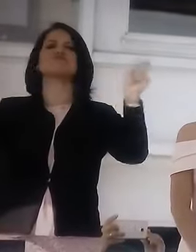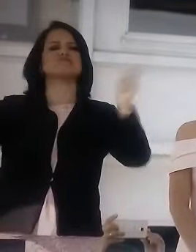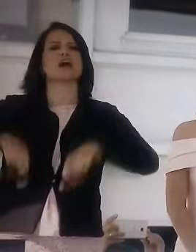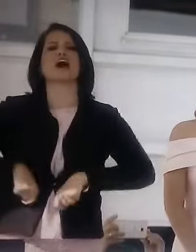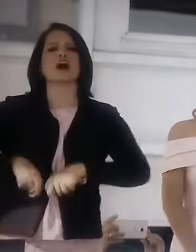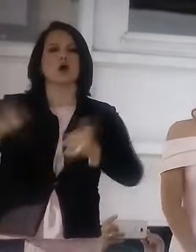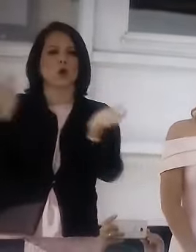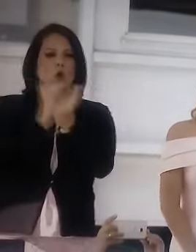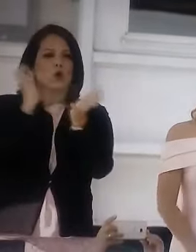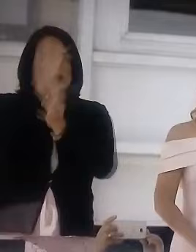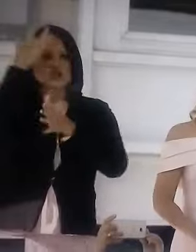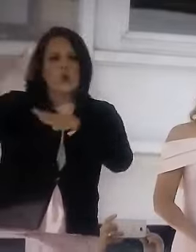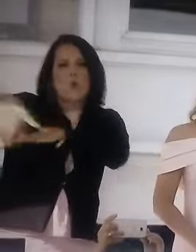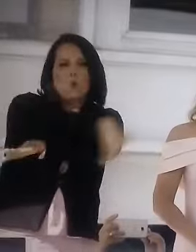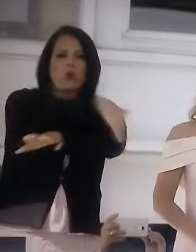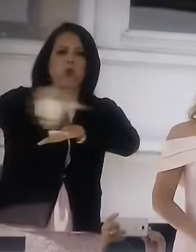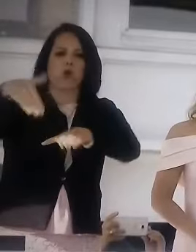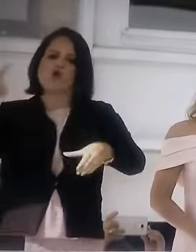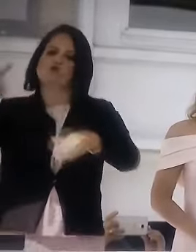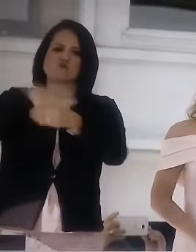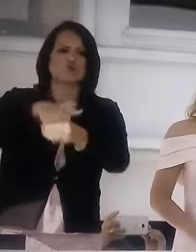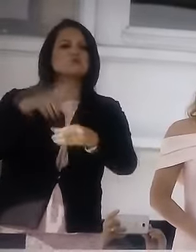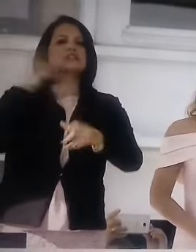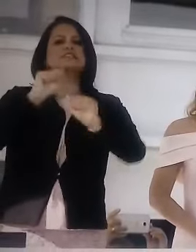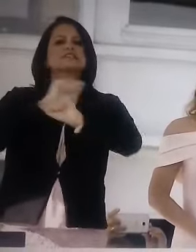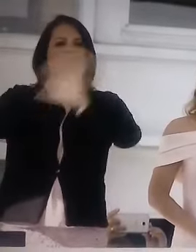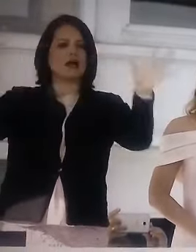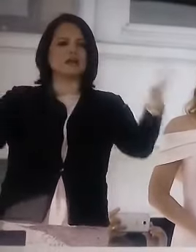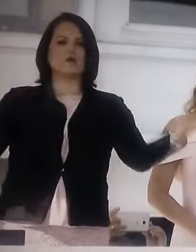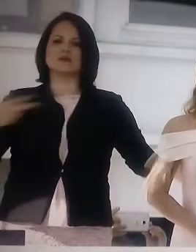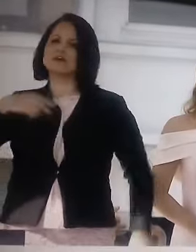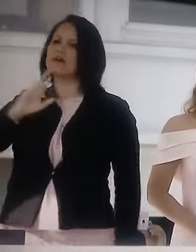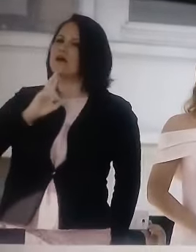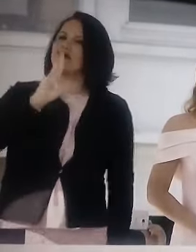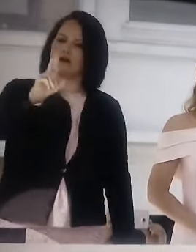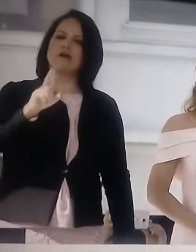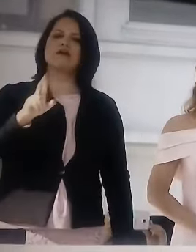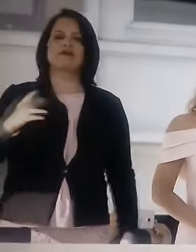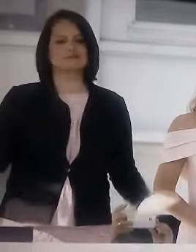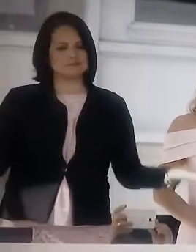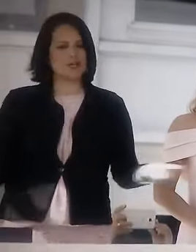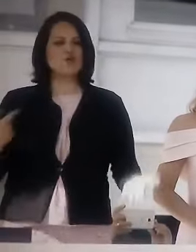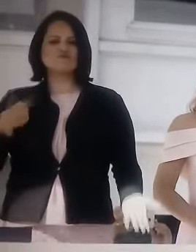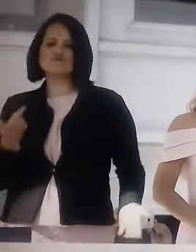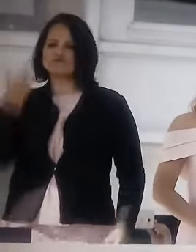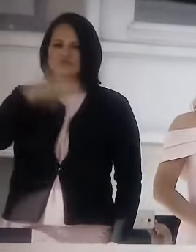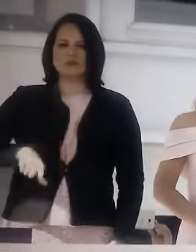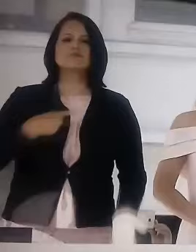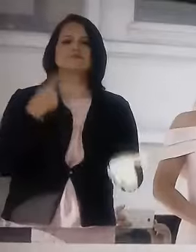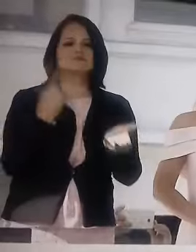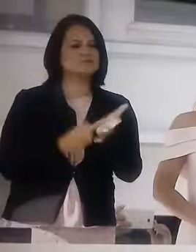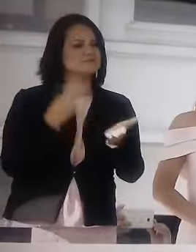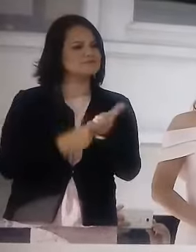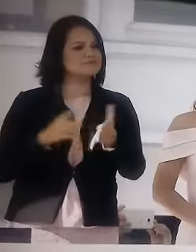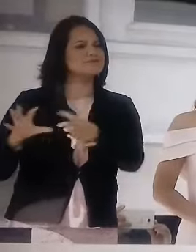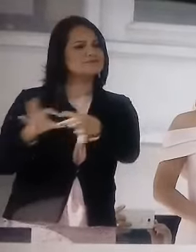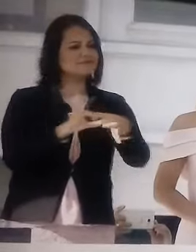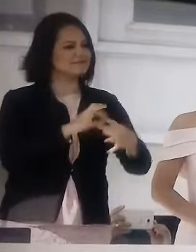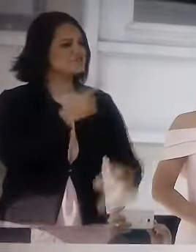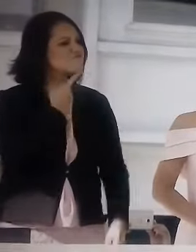clara. E eu estou aqui para responder e, mais uma vez, me comprometer com